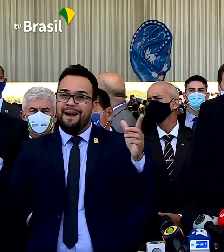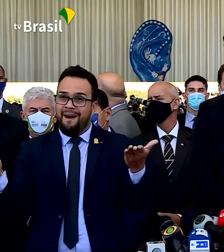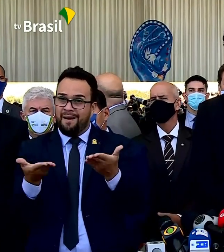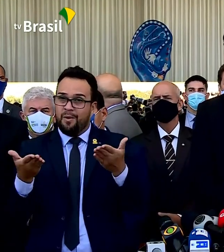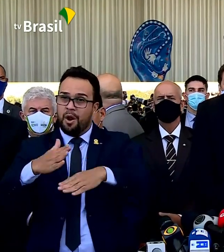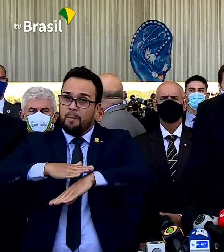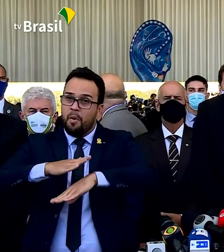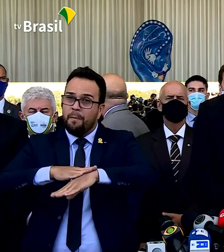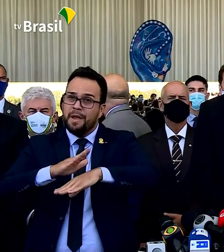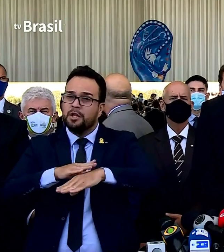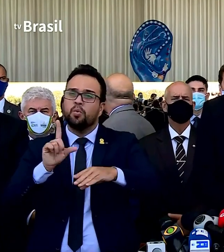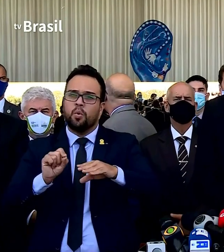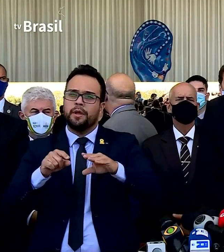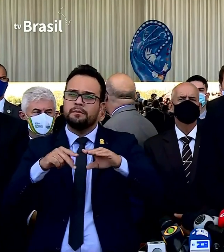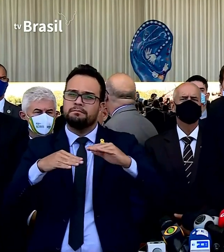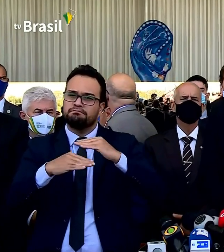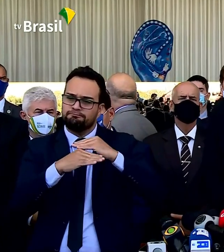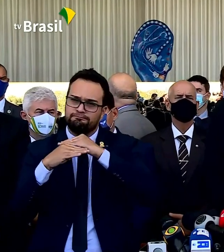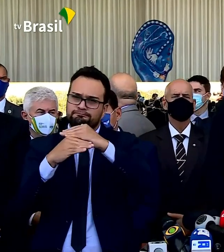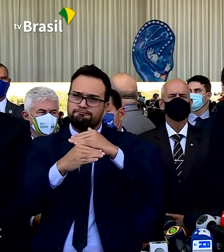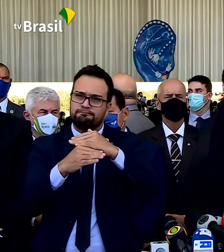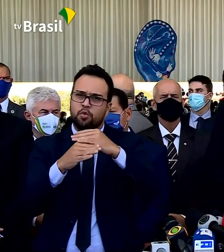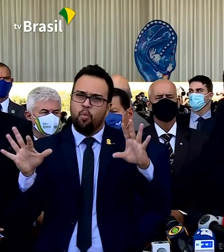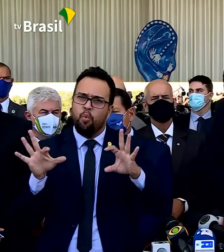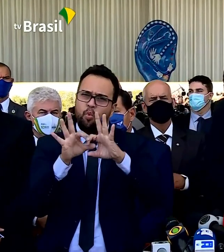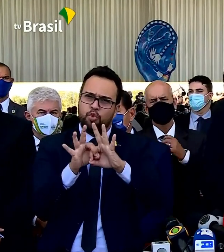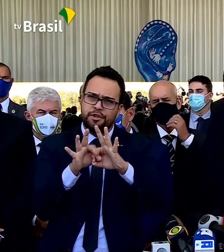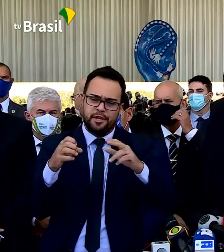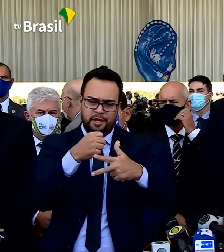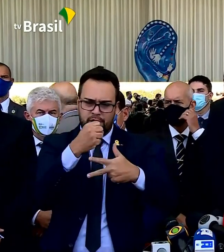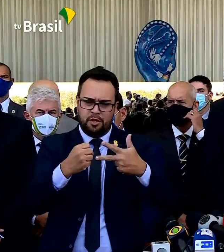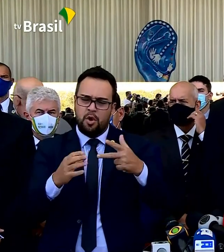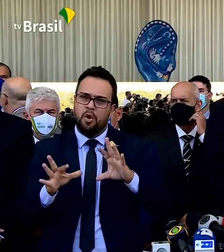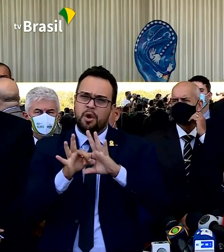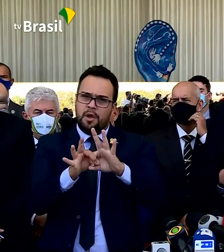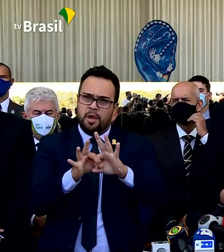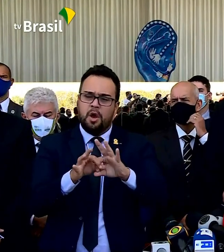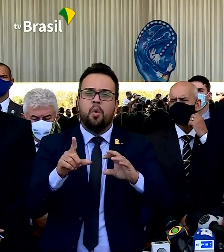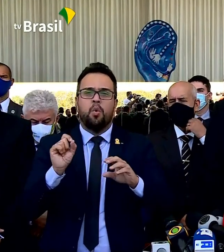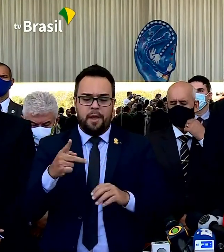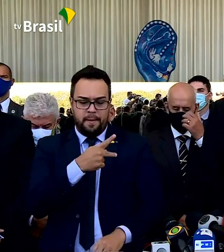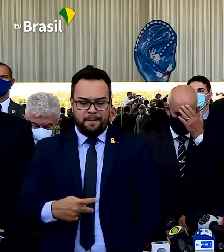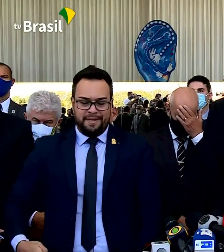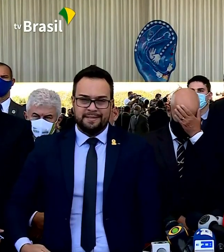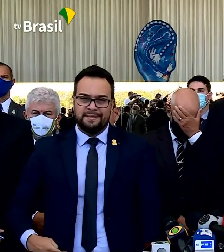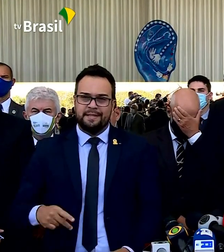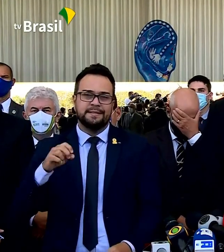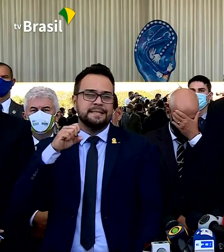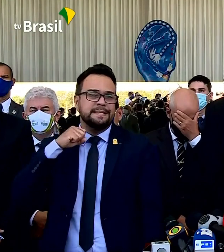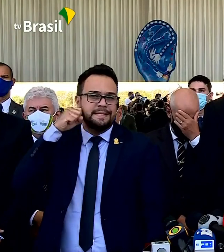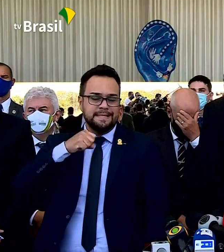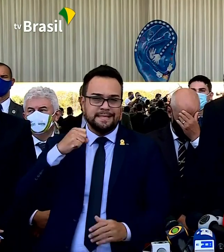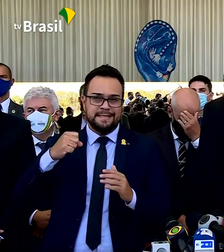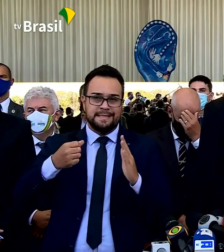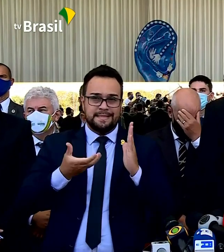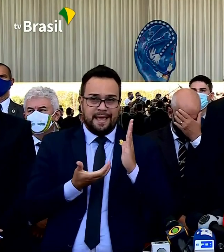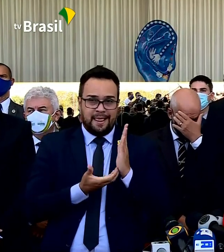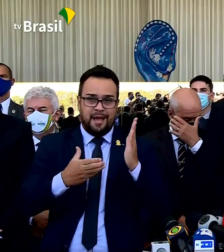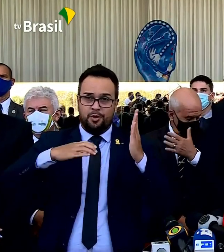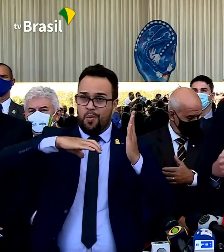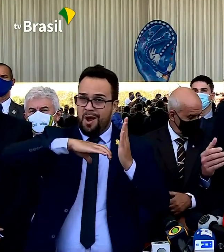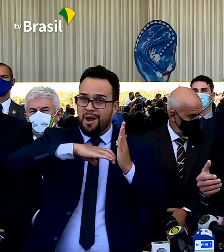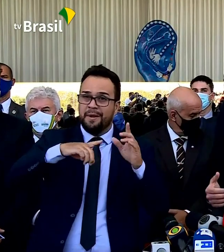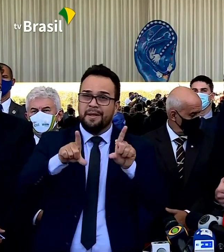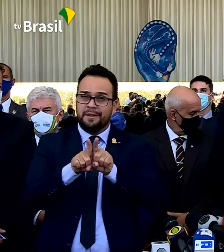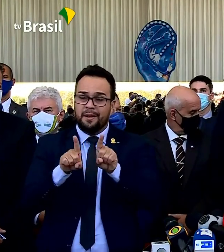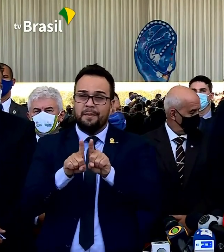nesse momento nacional, exige que a presidência do Senado, a presidência da Câmara, os governadores,